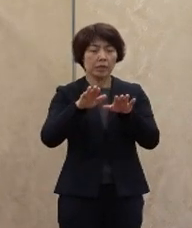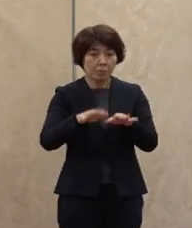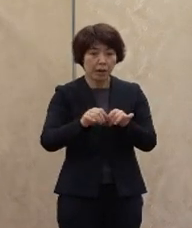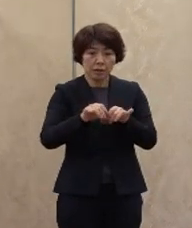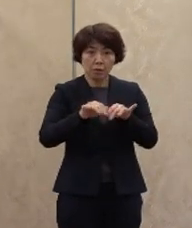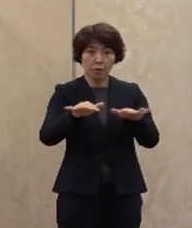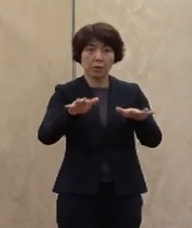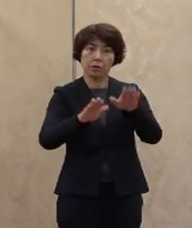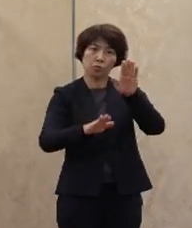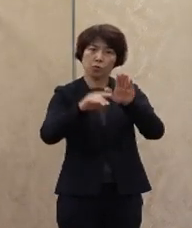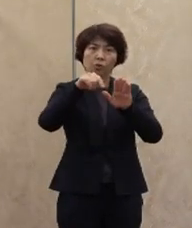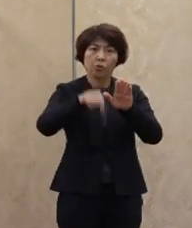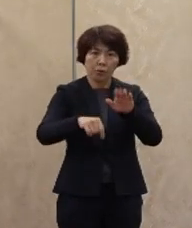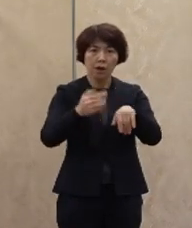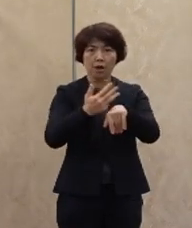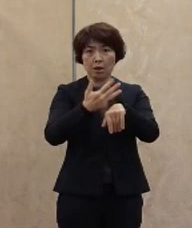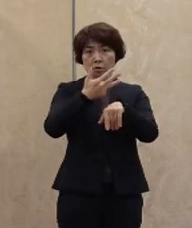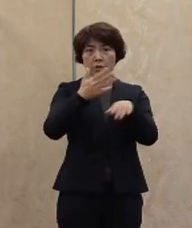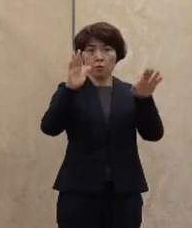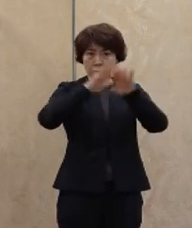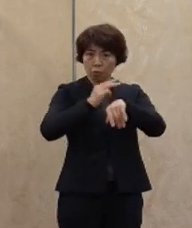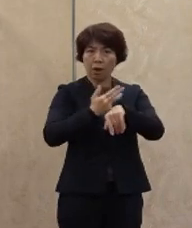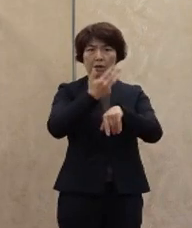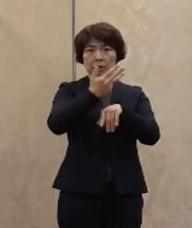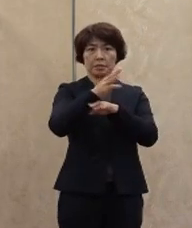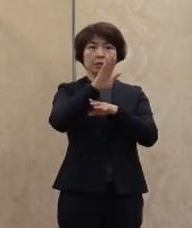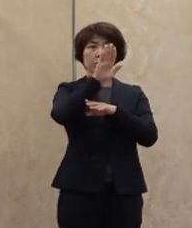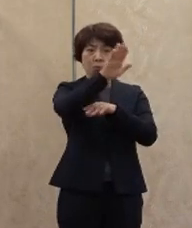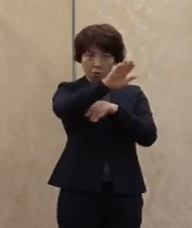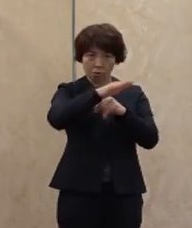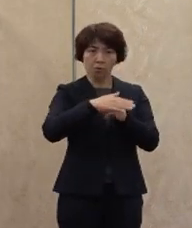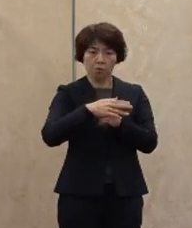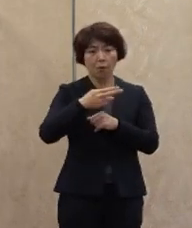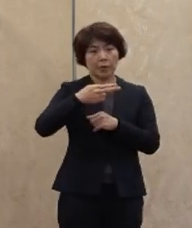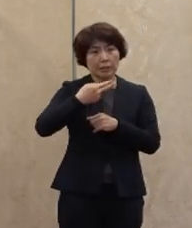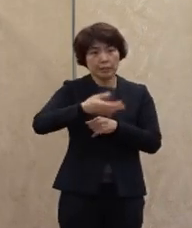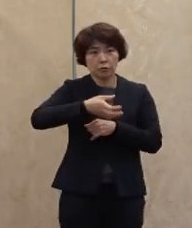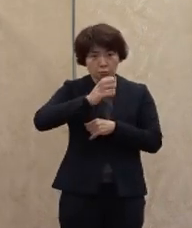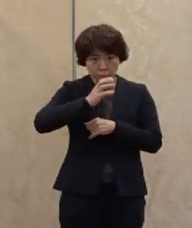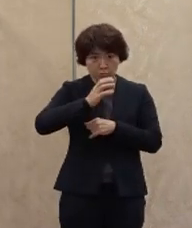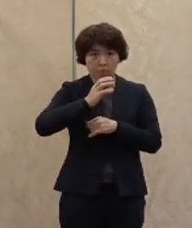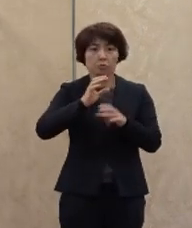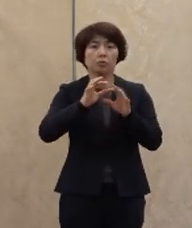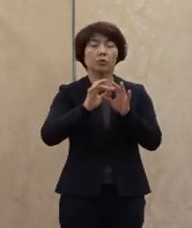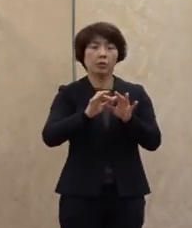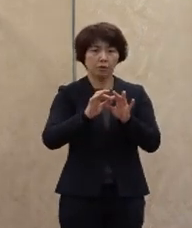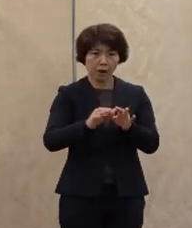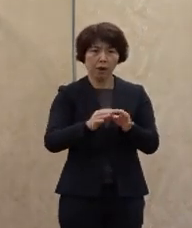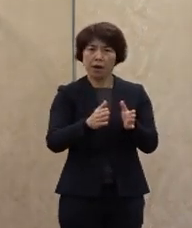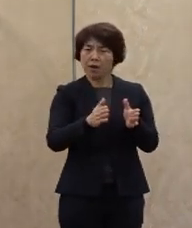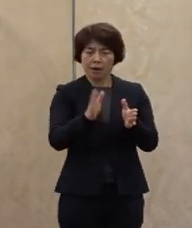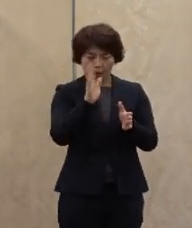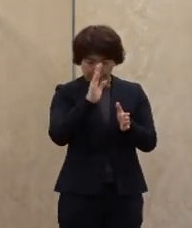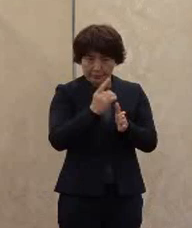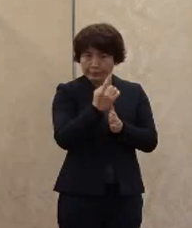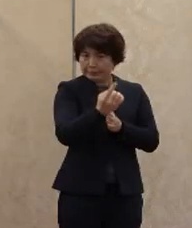、8時以降のこの飲食、それについては控えて、